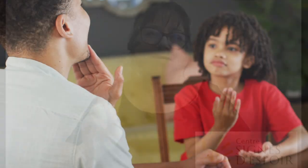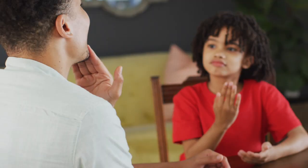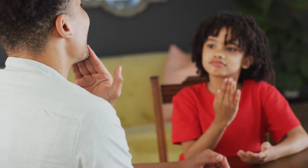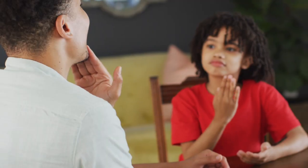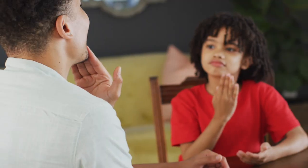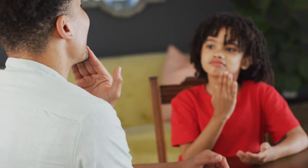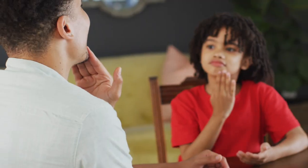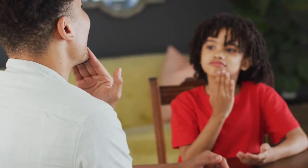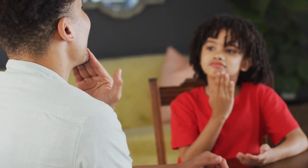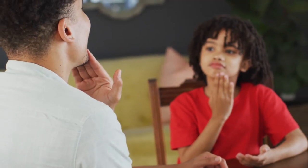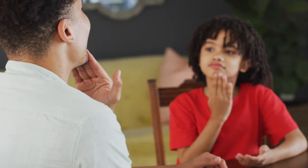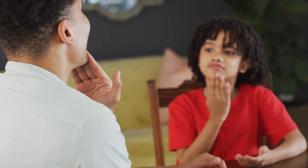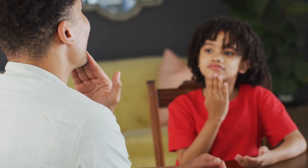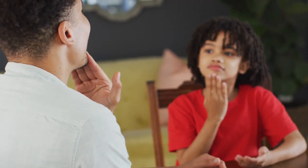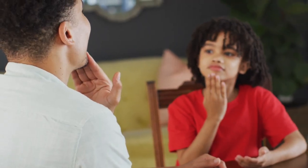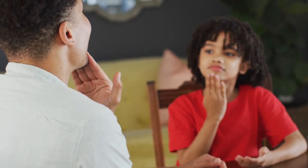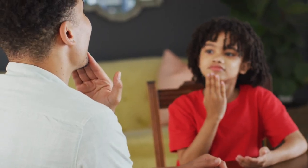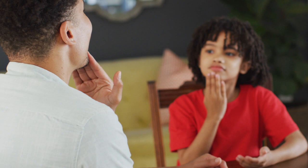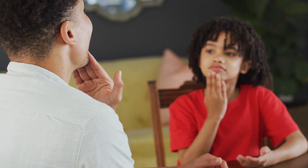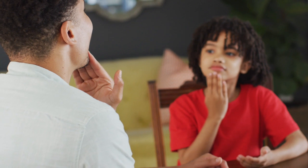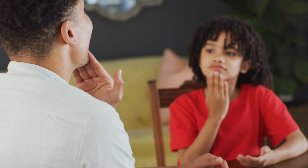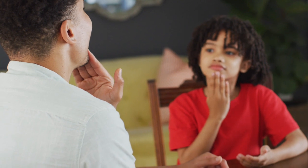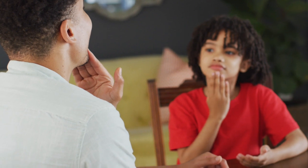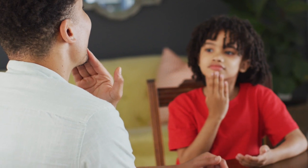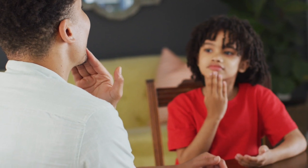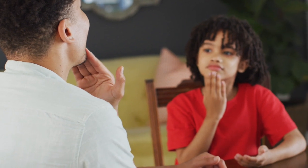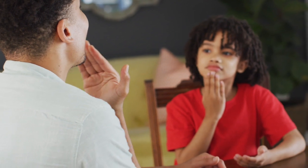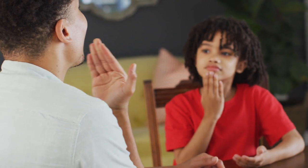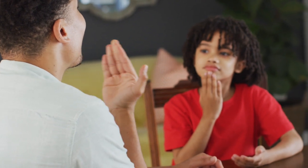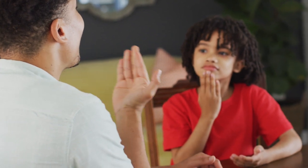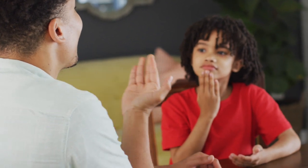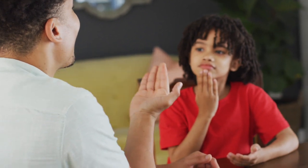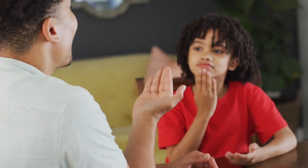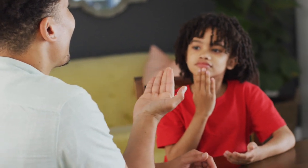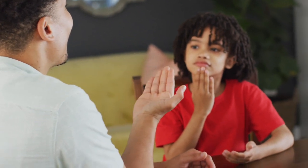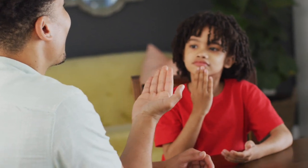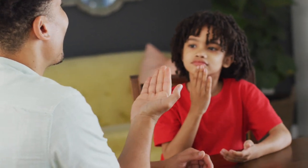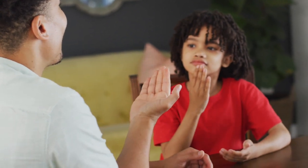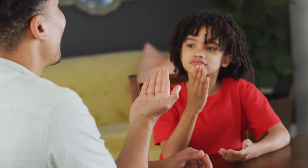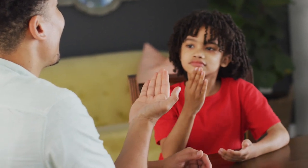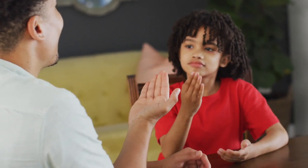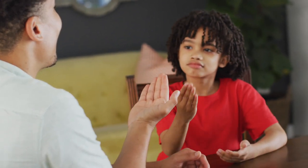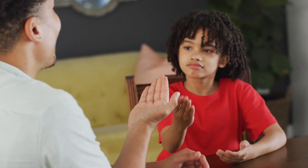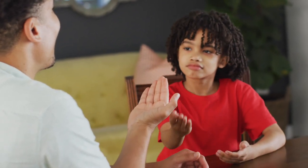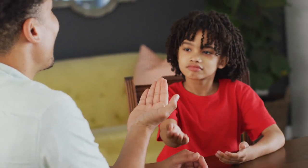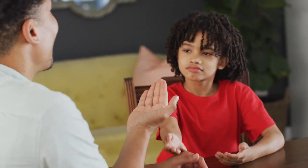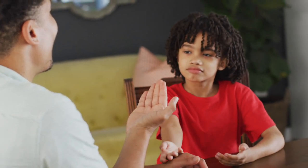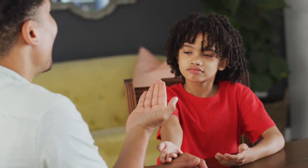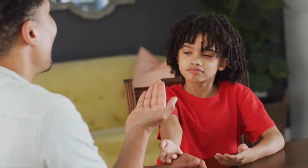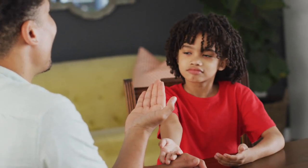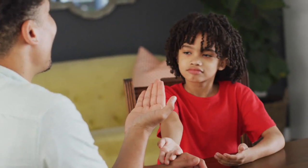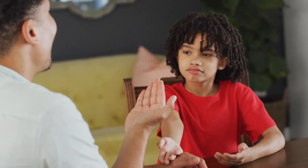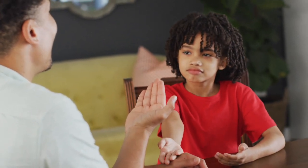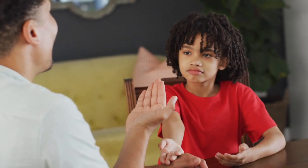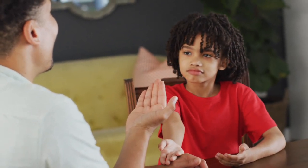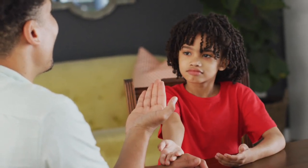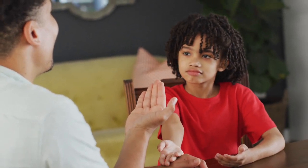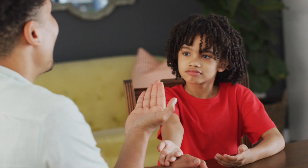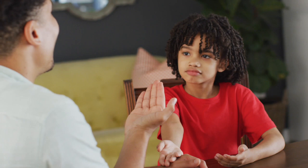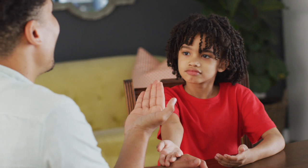Avec l'autorisation des parents, vous pouvez également filmer les enfants en train de traduire la chanson avec les mots-clés en LSQ qu'ils auront